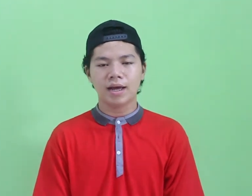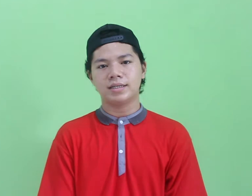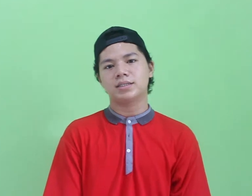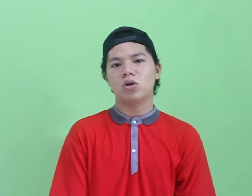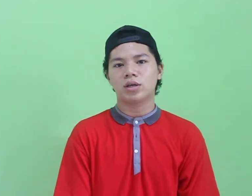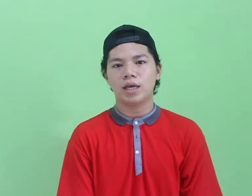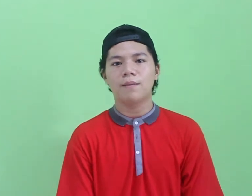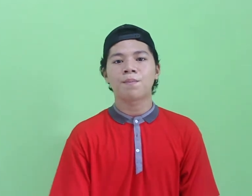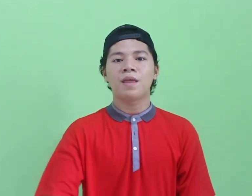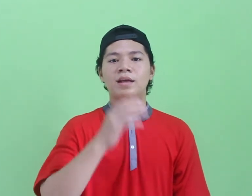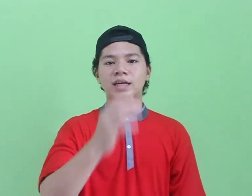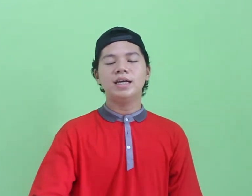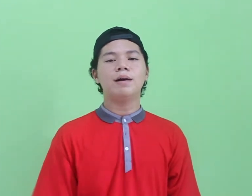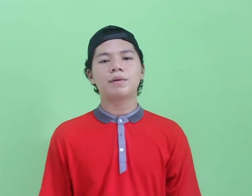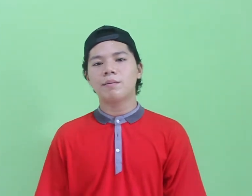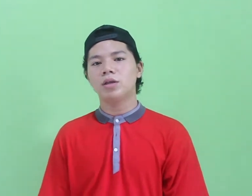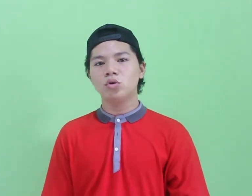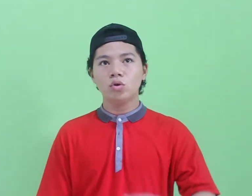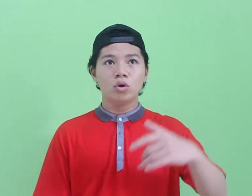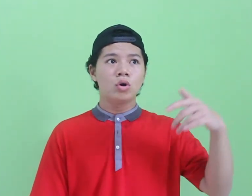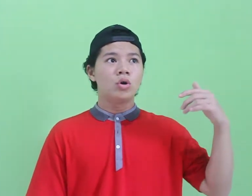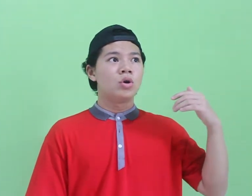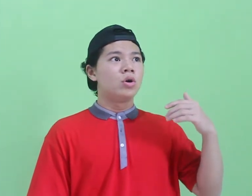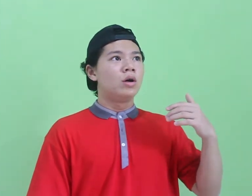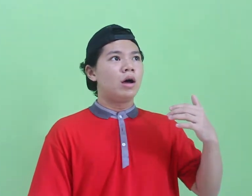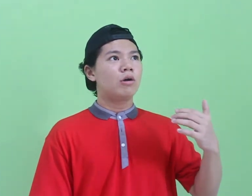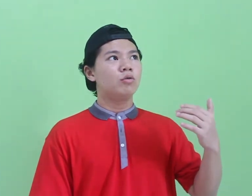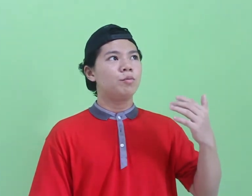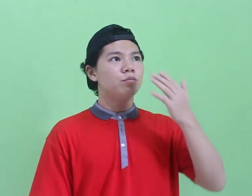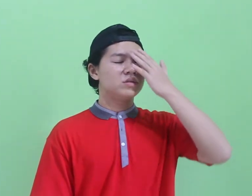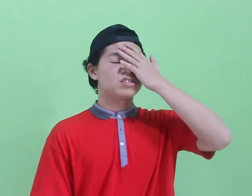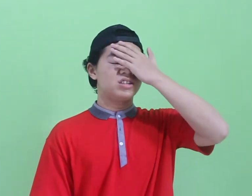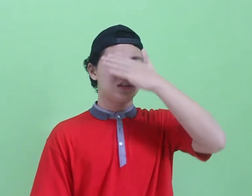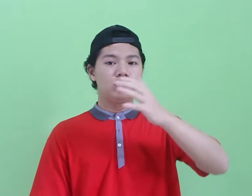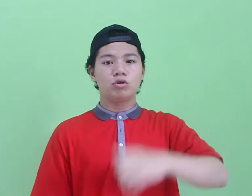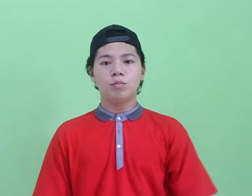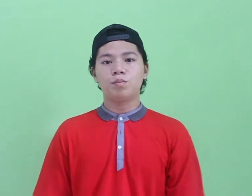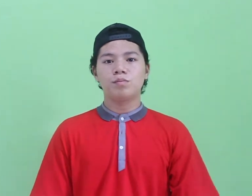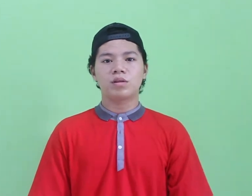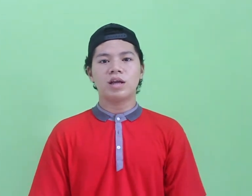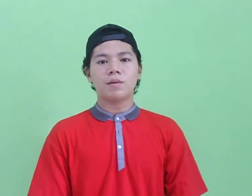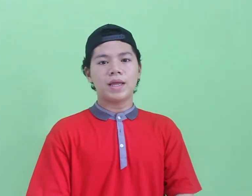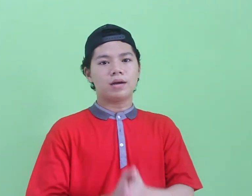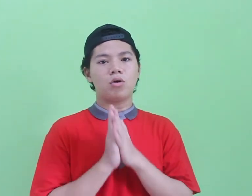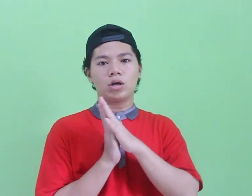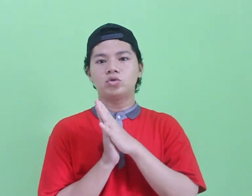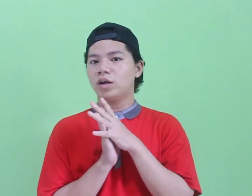guys. Jadi yang pertama itu aku search di YouTube, ternyata banyak orang juga